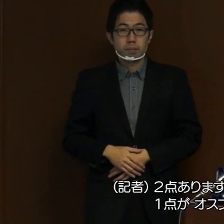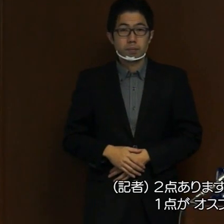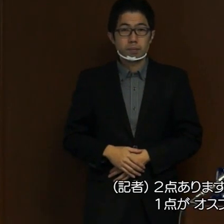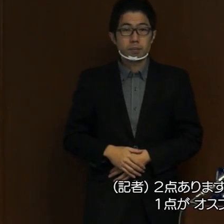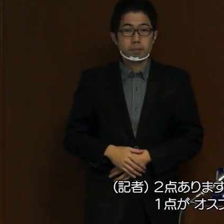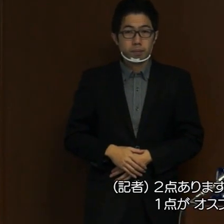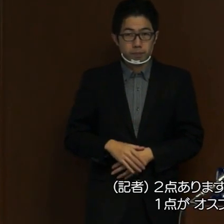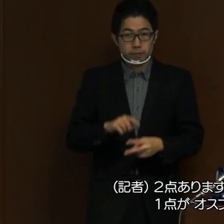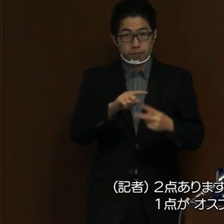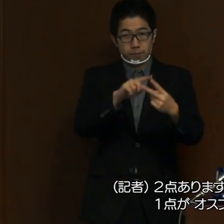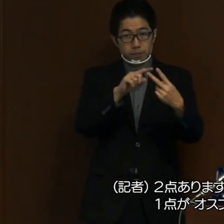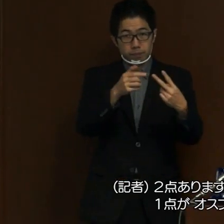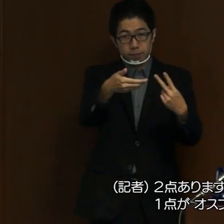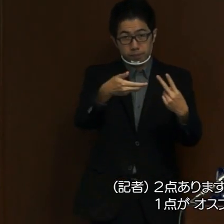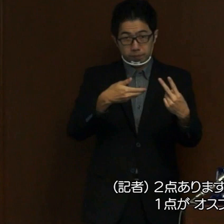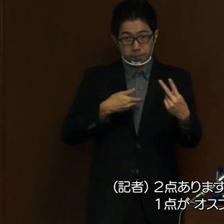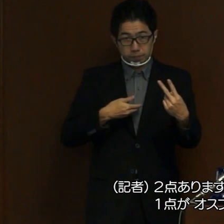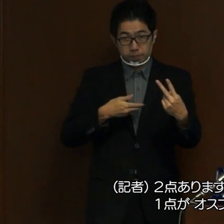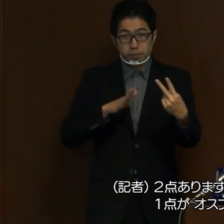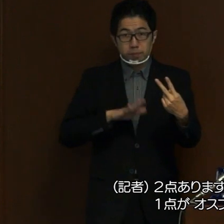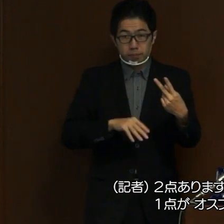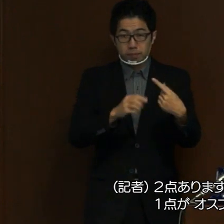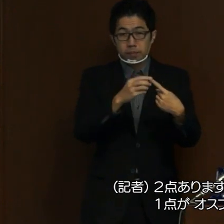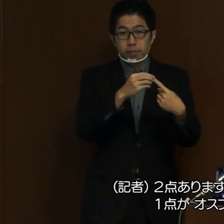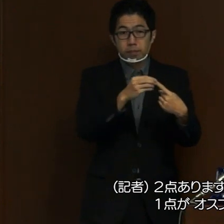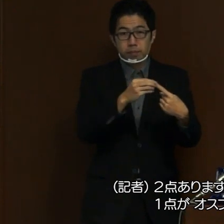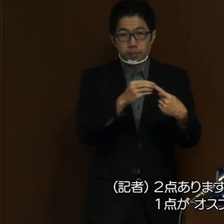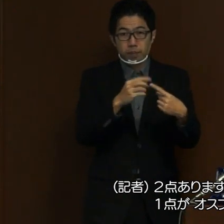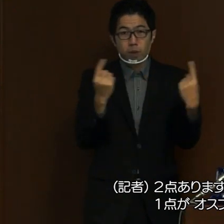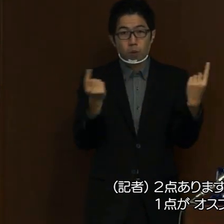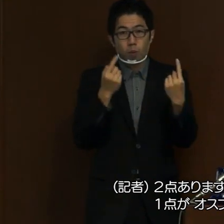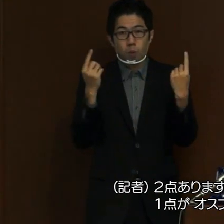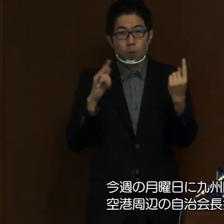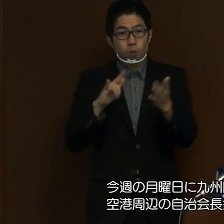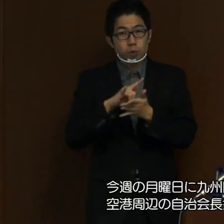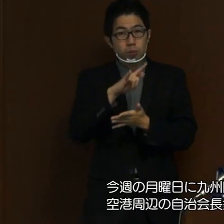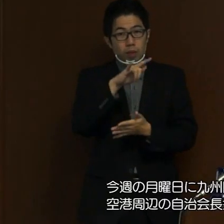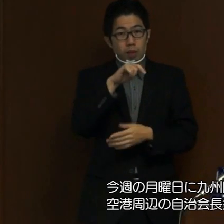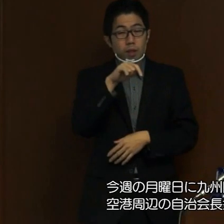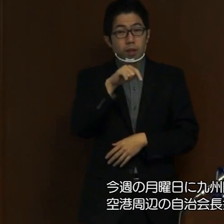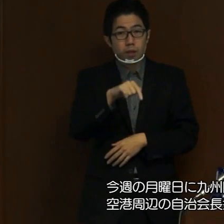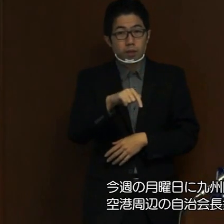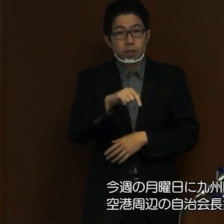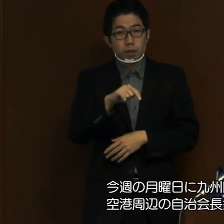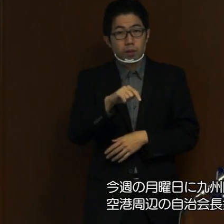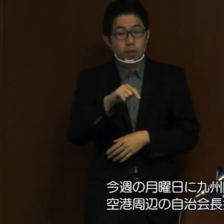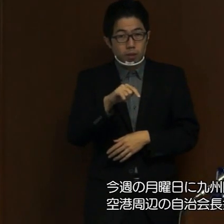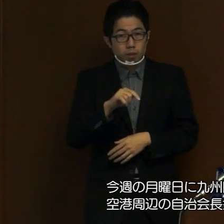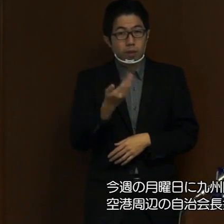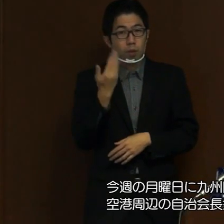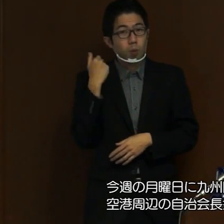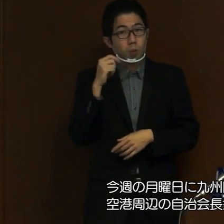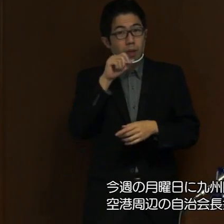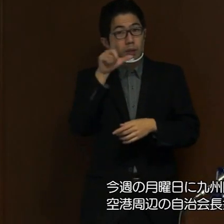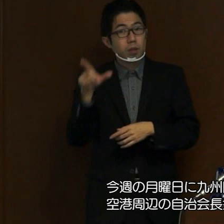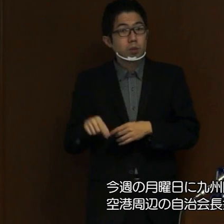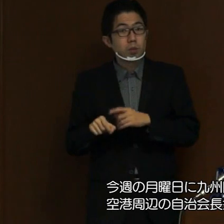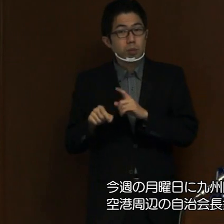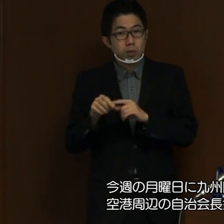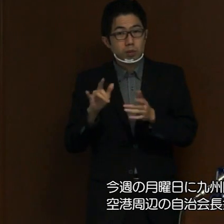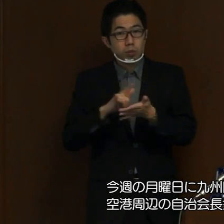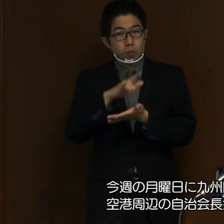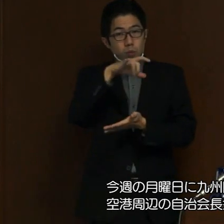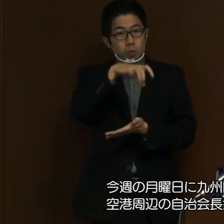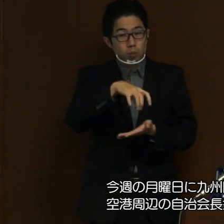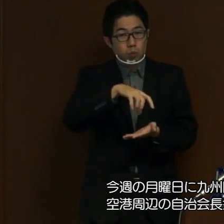です。2点あります。1点がオスプレイなんですけど、今週の月曜日に九州防衛局に空港周辺の